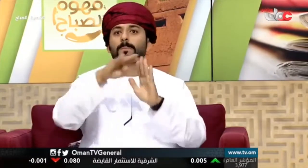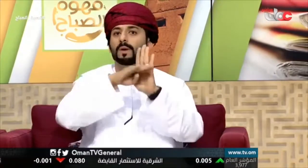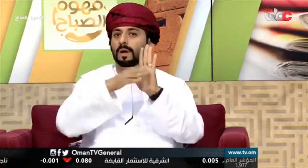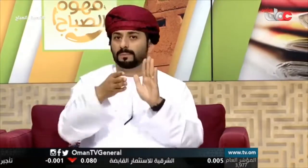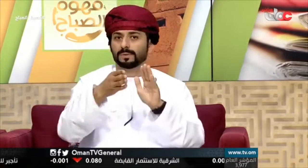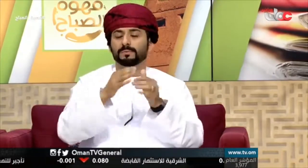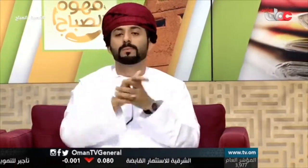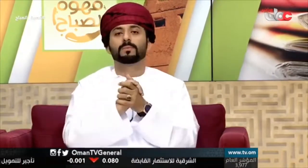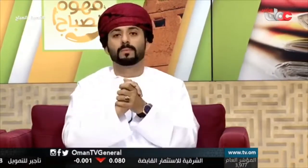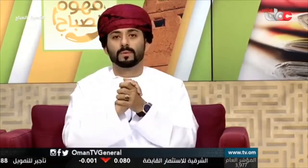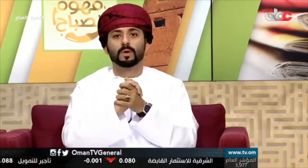هذه البرامج